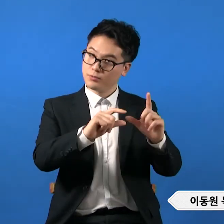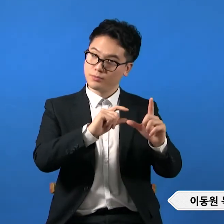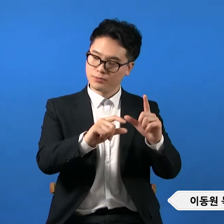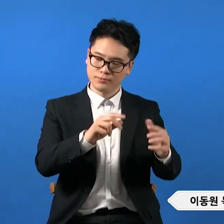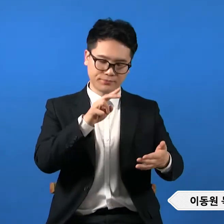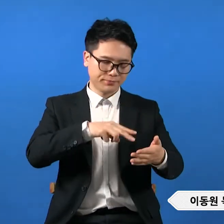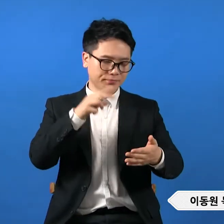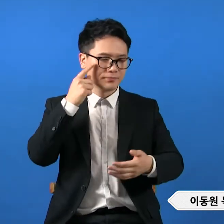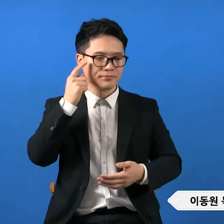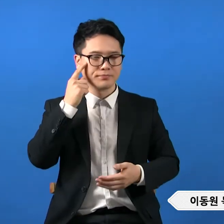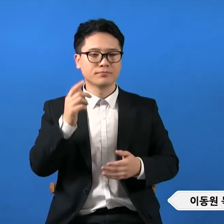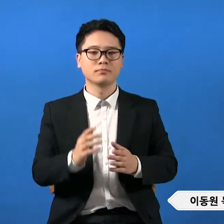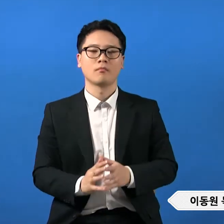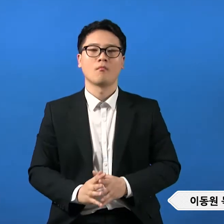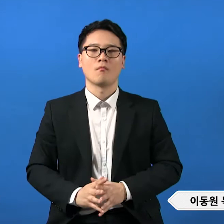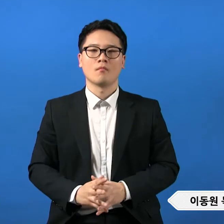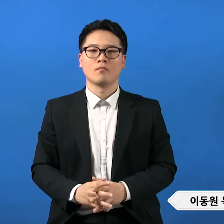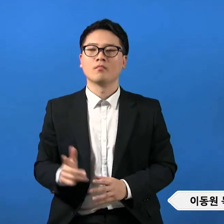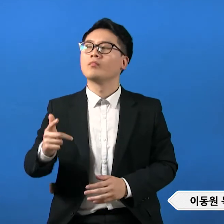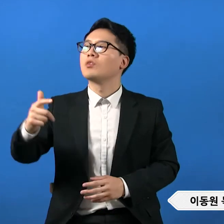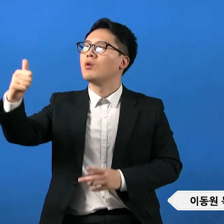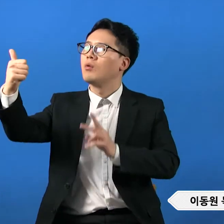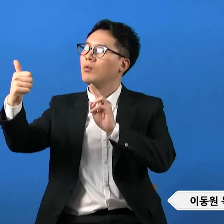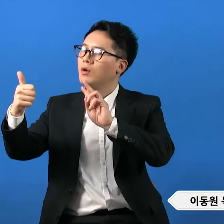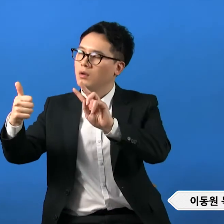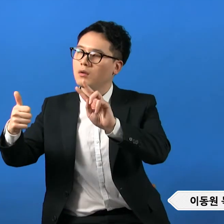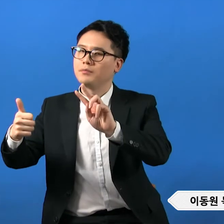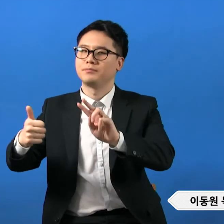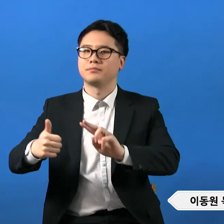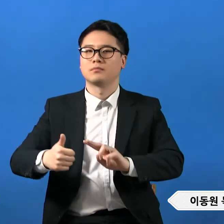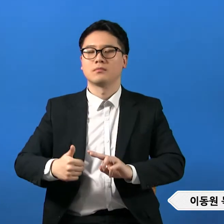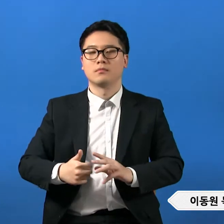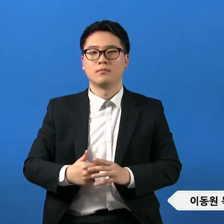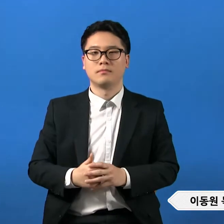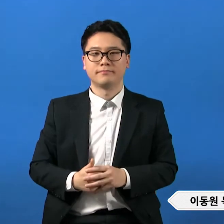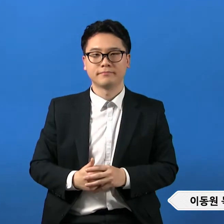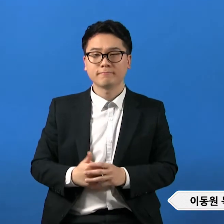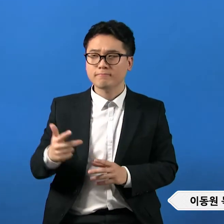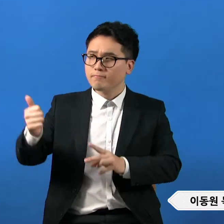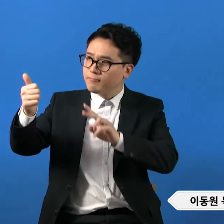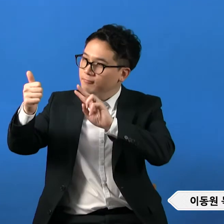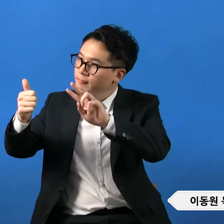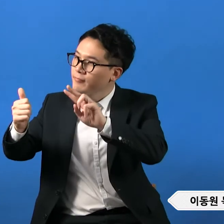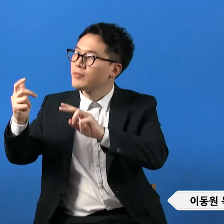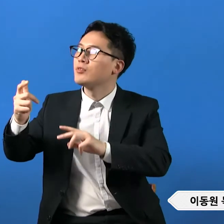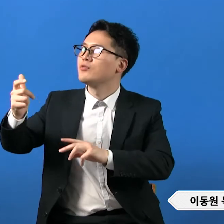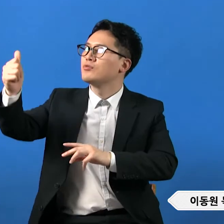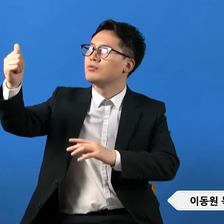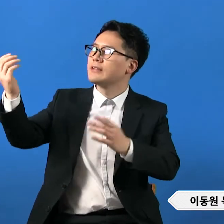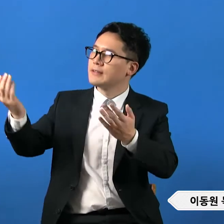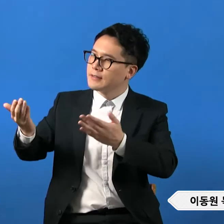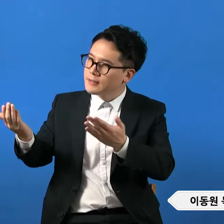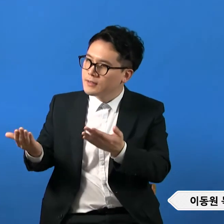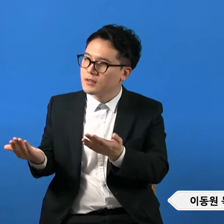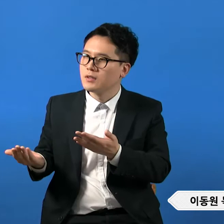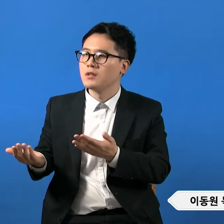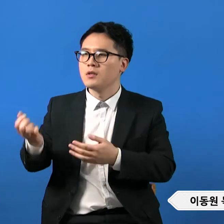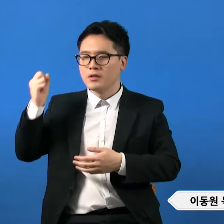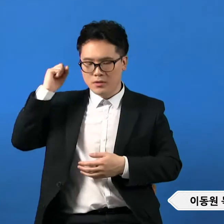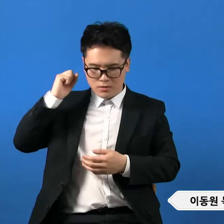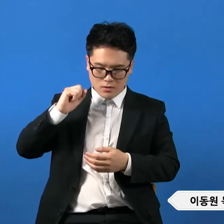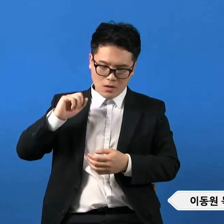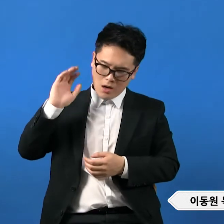부분을 읽습니다. 같이 한번 읽어보세요. 여호와여, 여기서부터 시작. 여호와여, 주는 주의 일을 수년